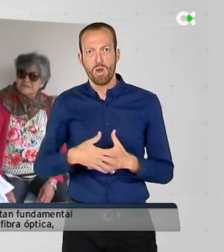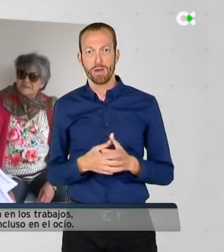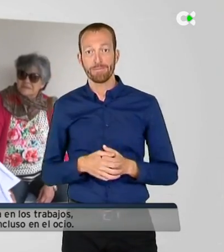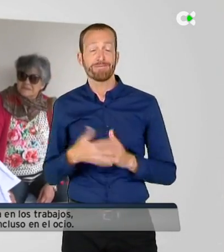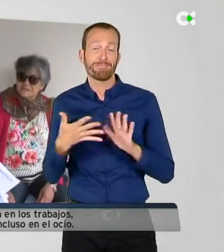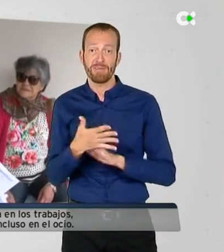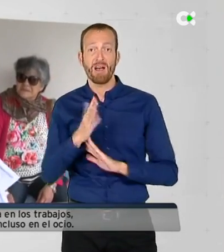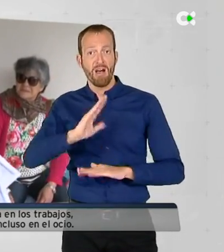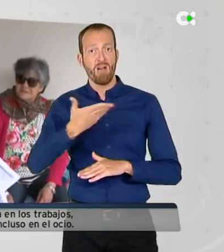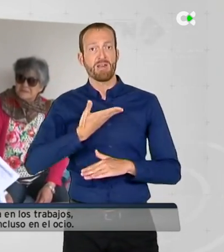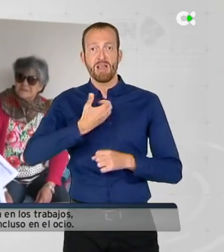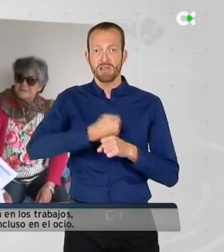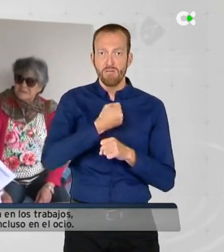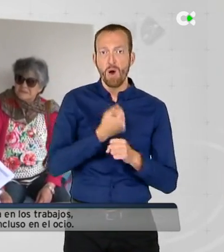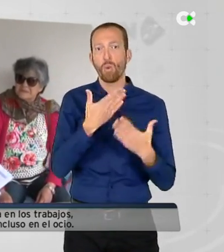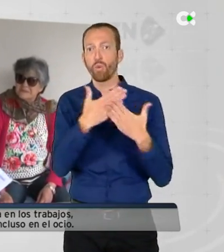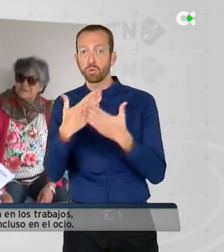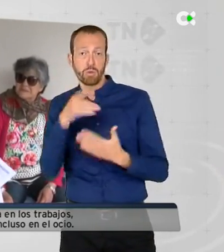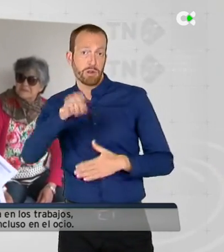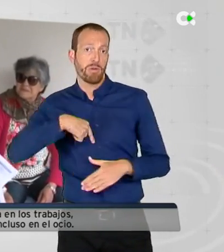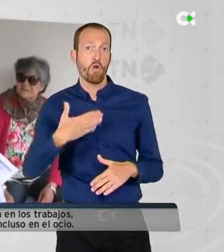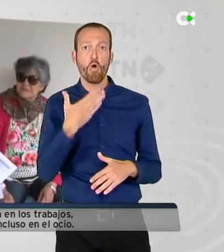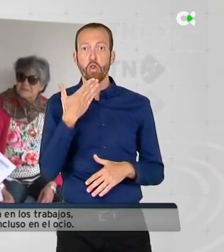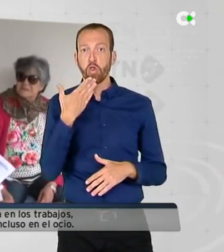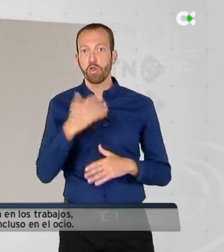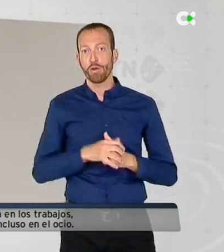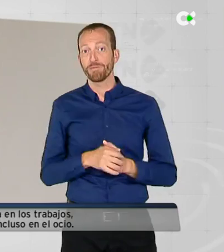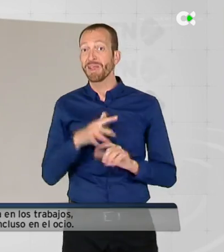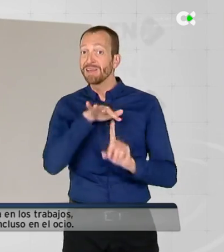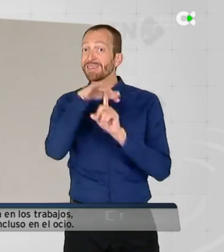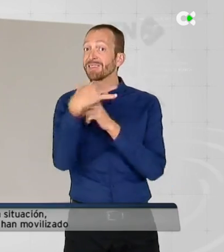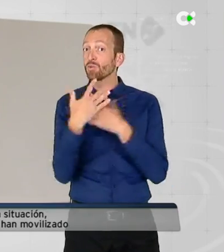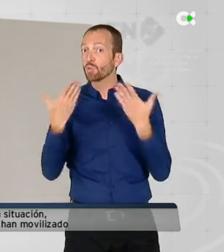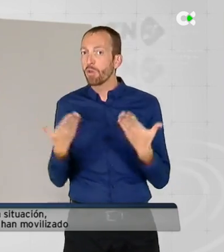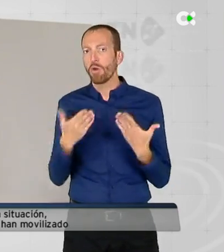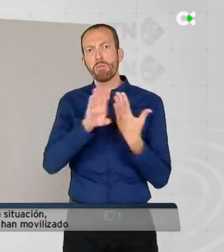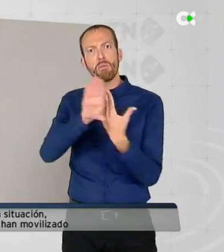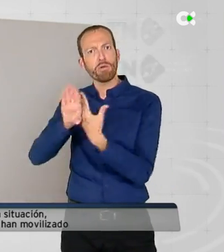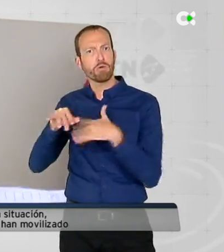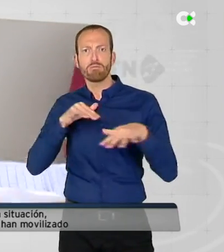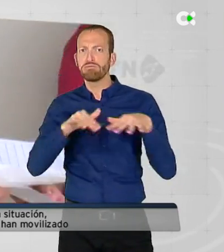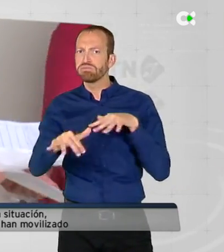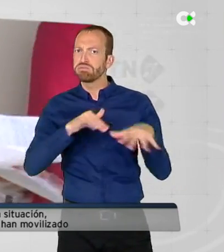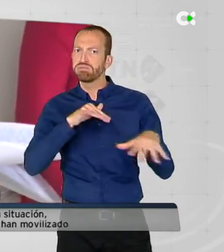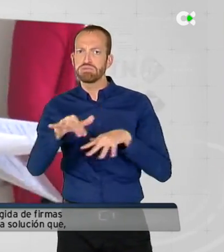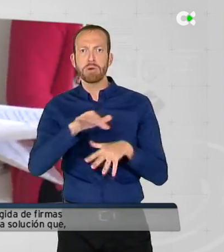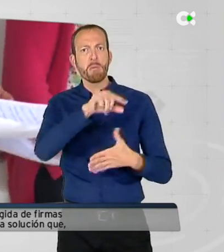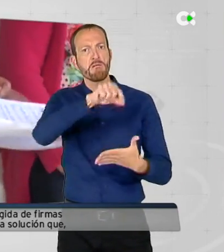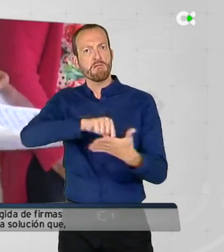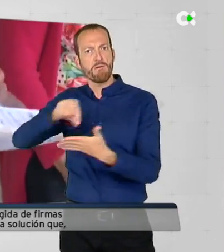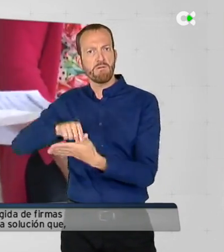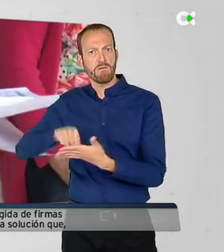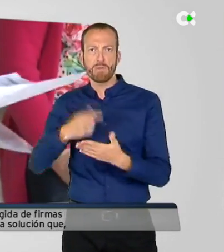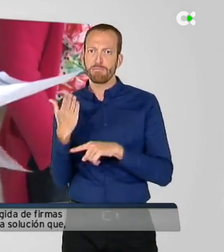óptica, lo que perjudica en los trabajos, los estudios e incluso en el ocio. Ante esta situación, los vecinos se han movilizado